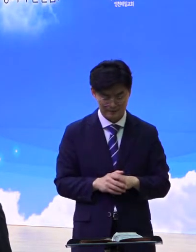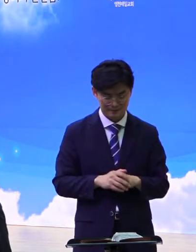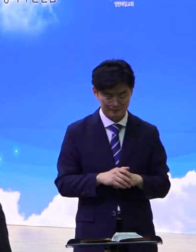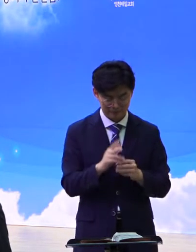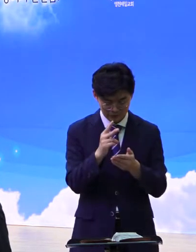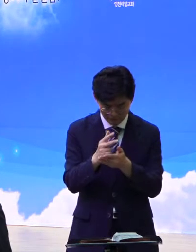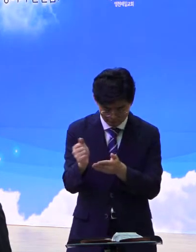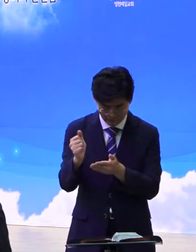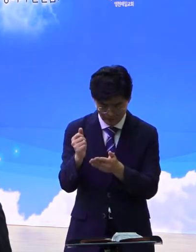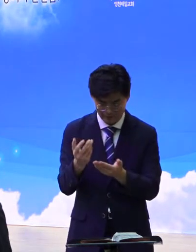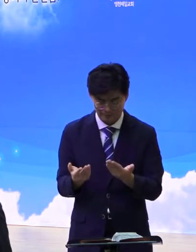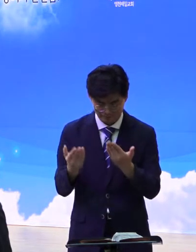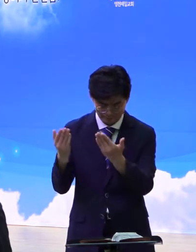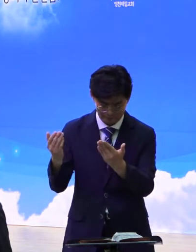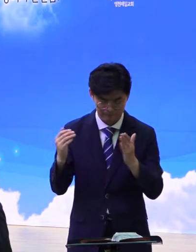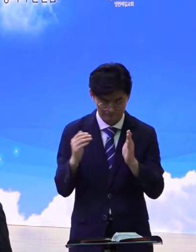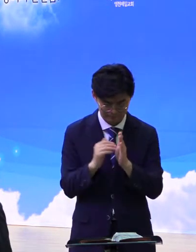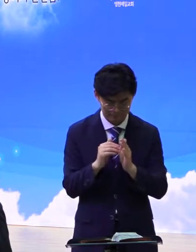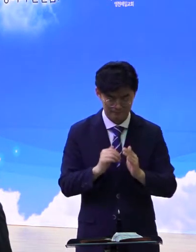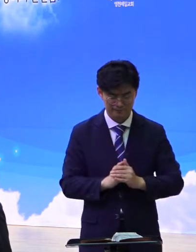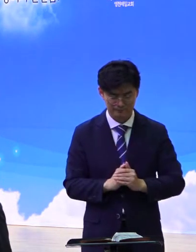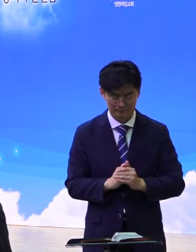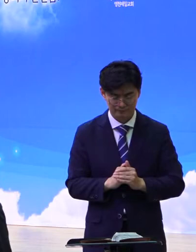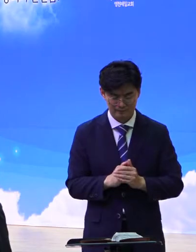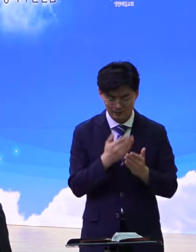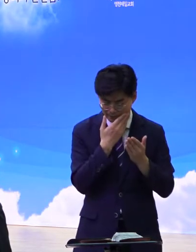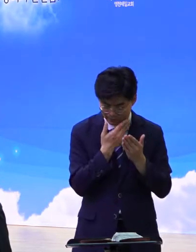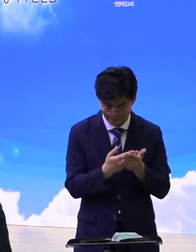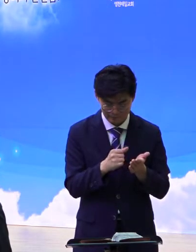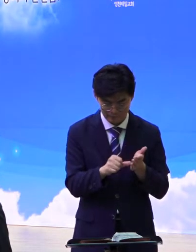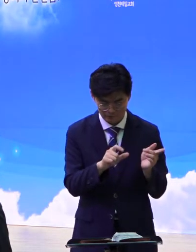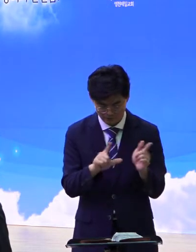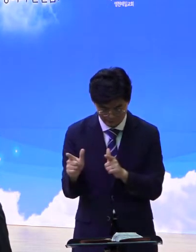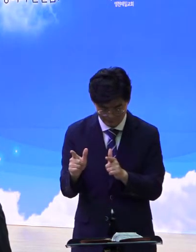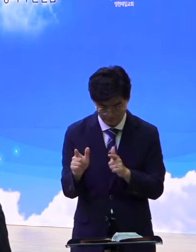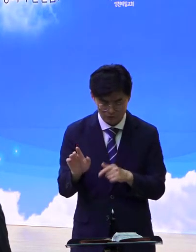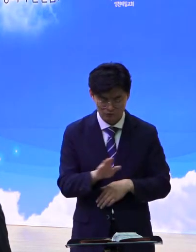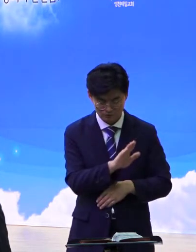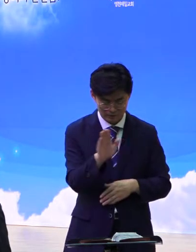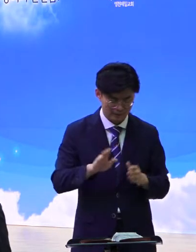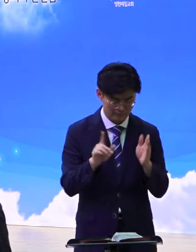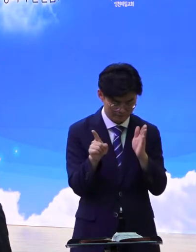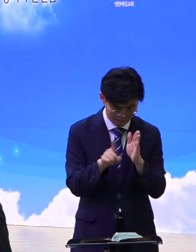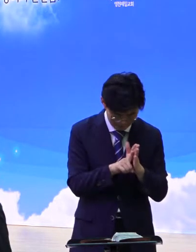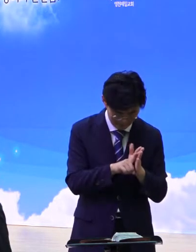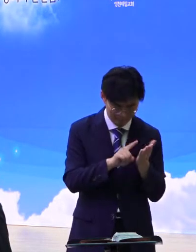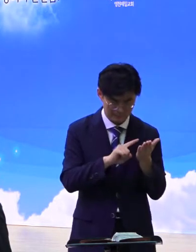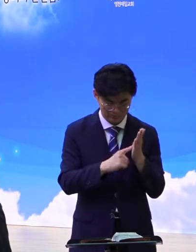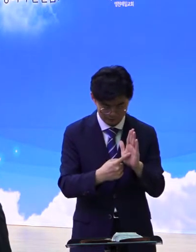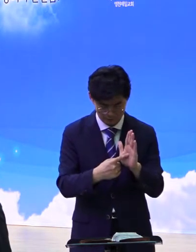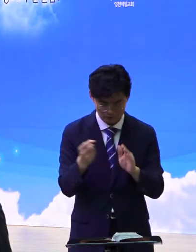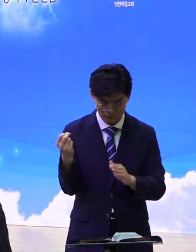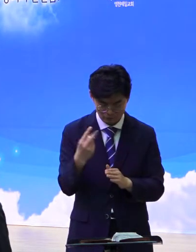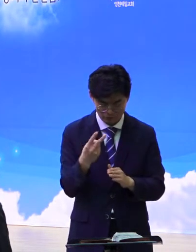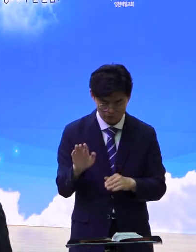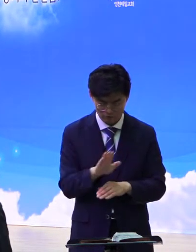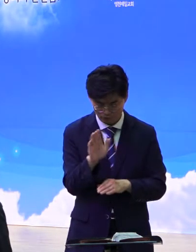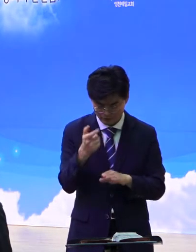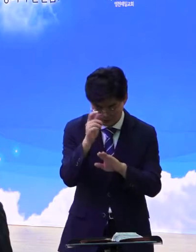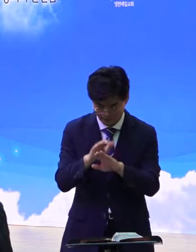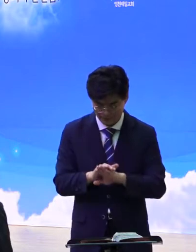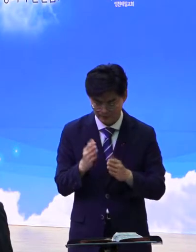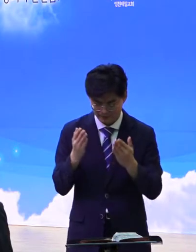주님께 드렸습니다. 이 예물이 우리의 믿음의 표현이 되고 또 우리가 예배하며 하나님께